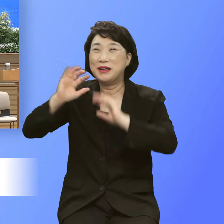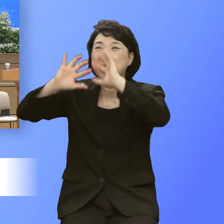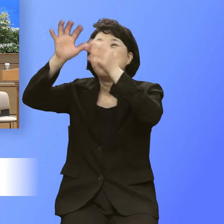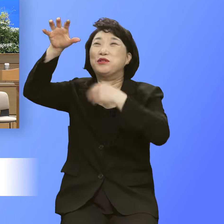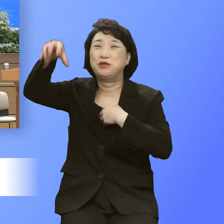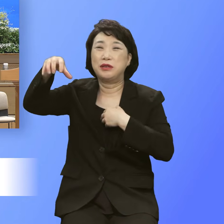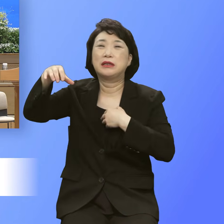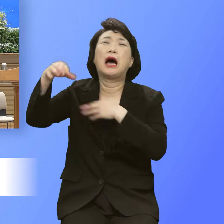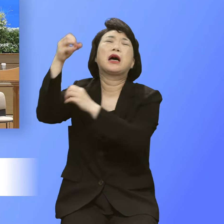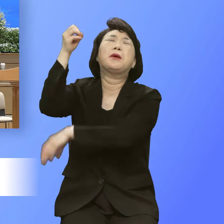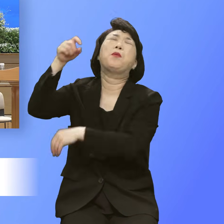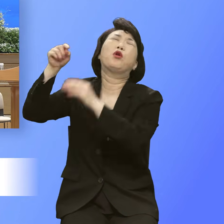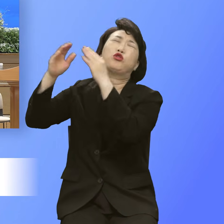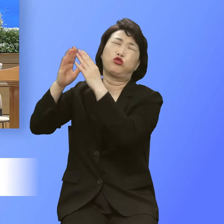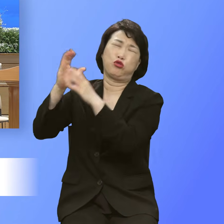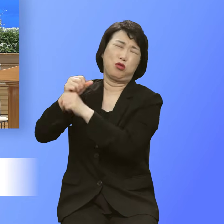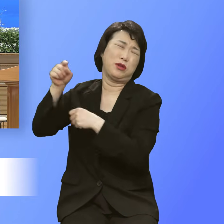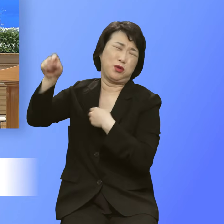근본적인 주소야.